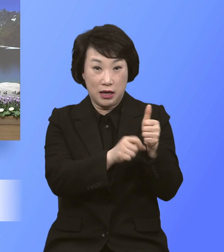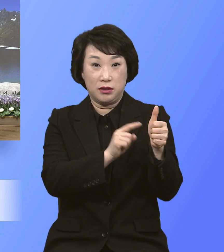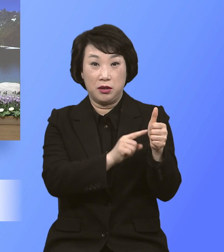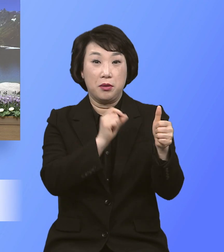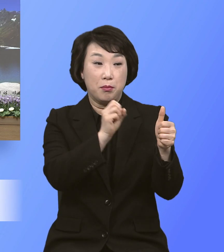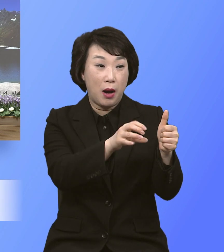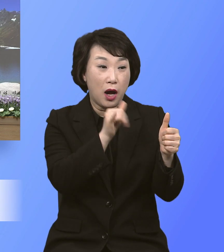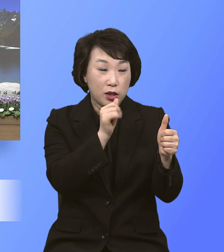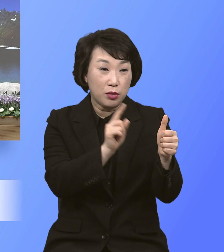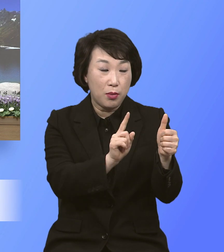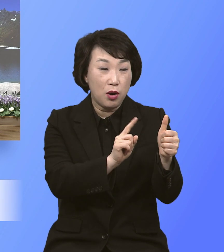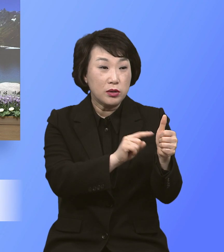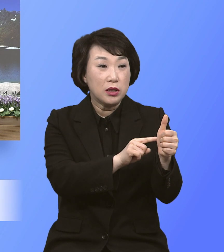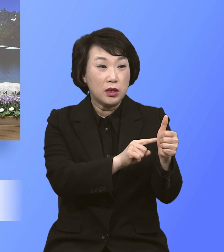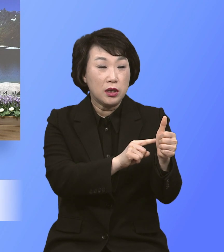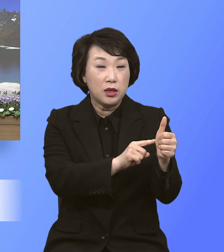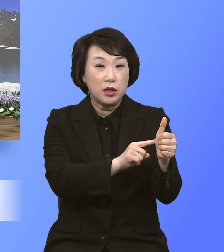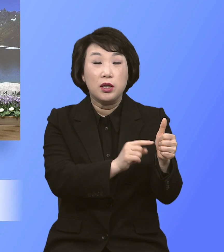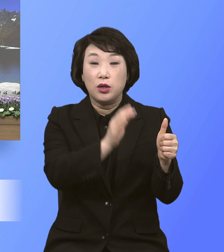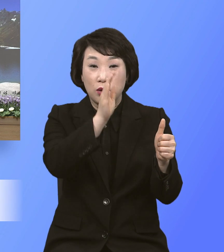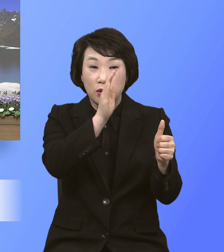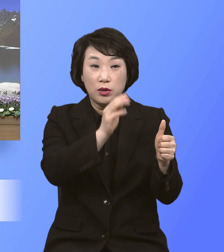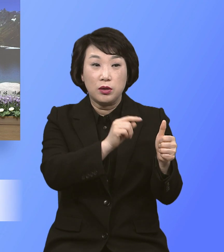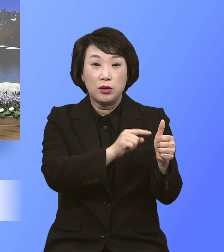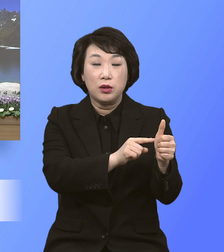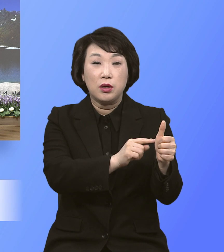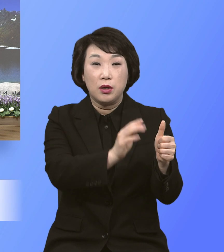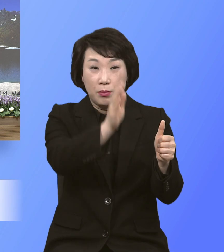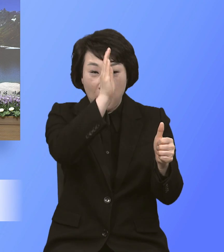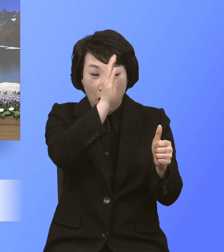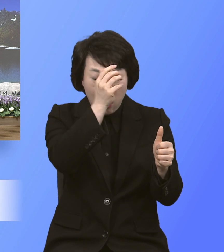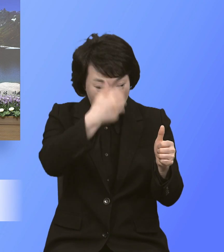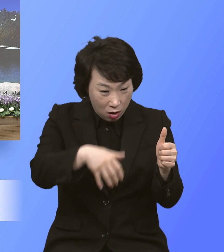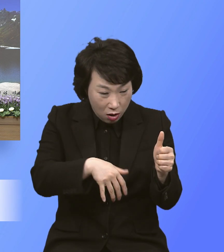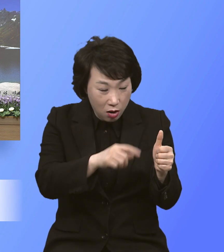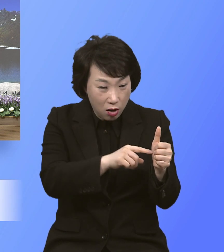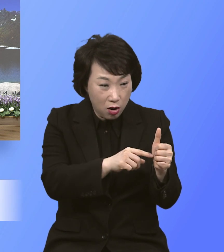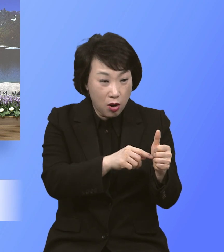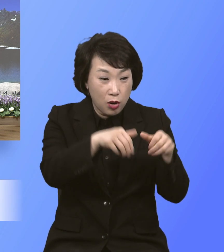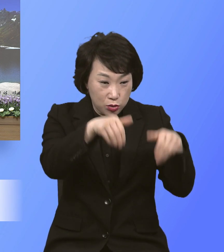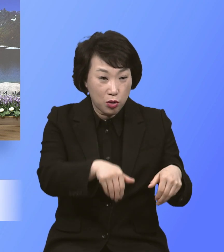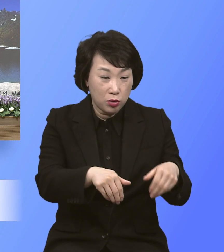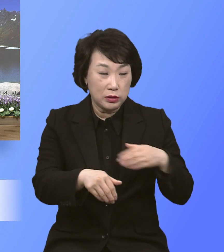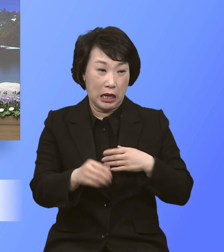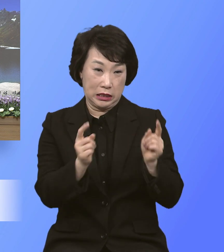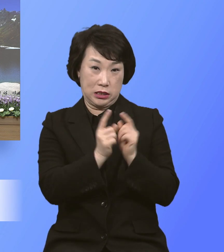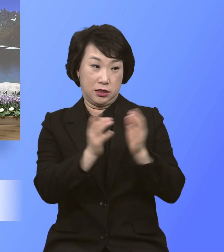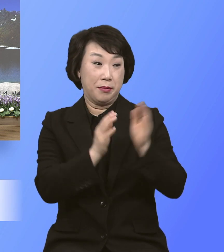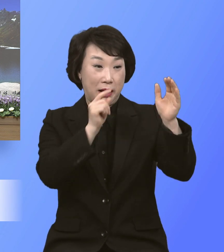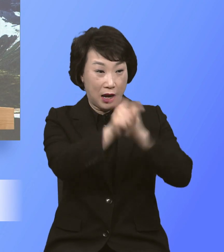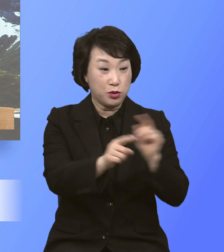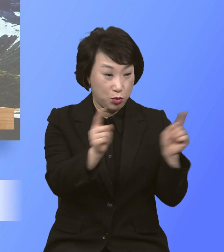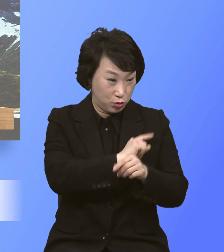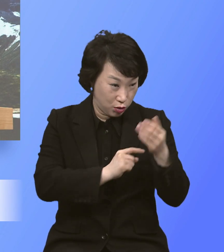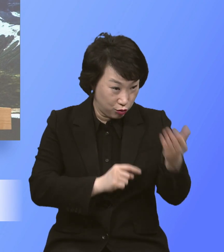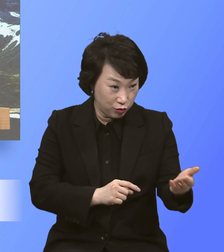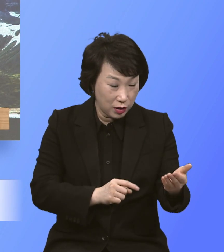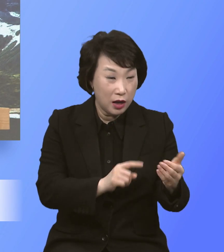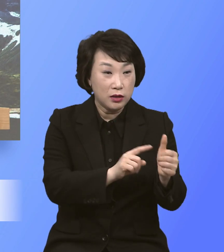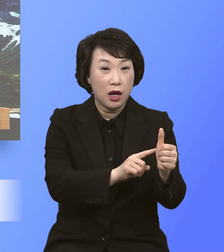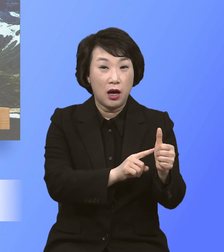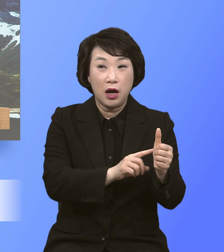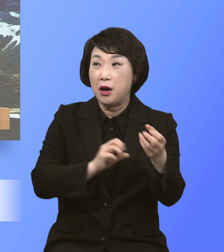말하기를 네 하인 내가 집 가서 고쳐주마 말씀하실 때